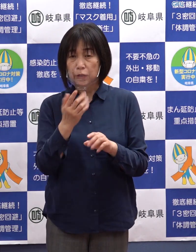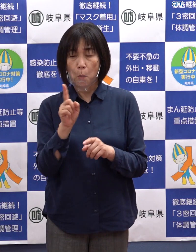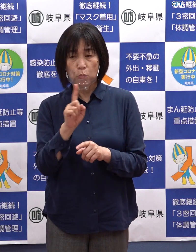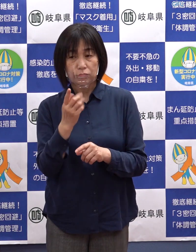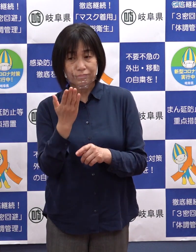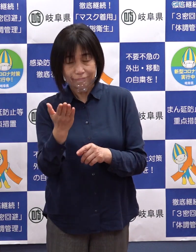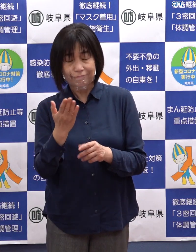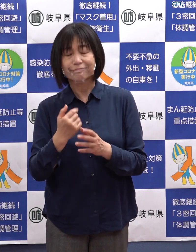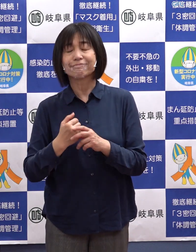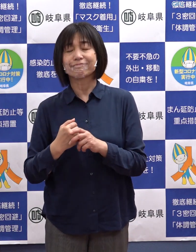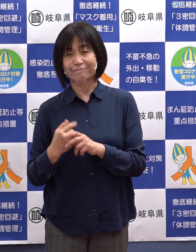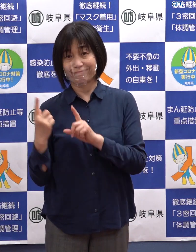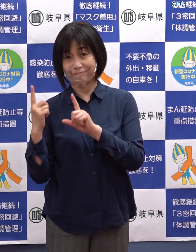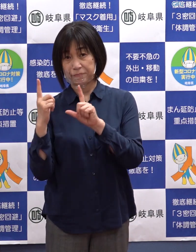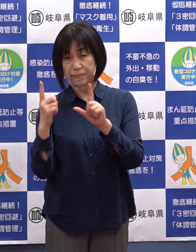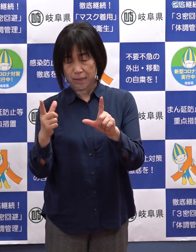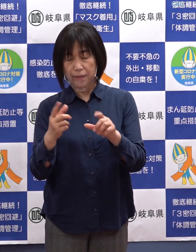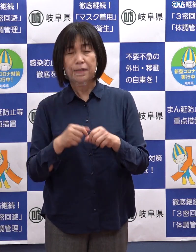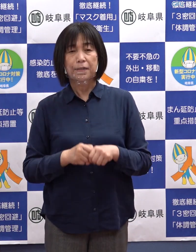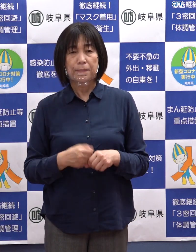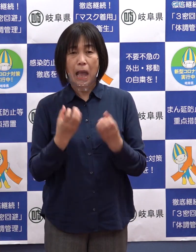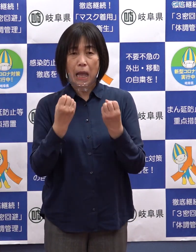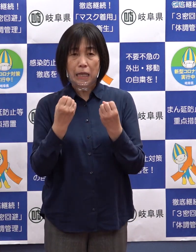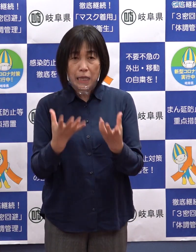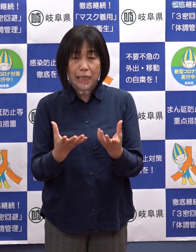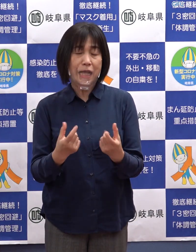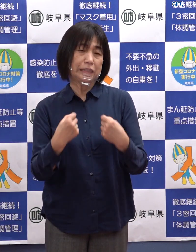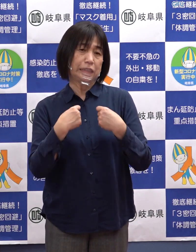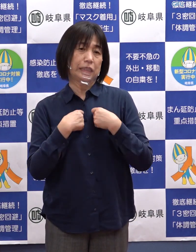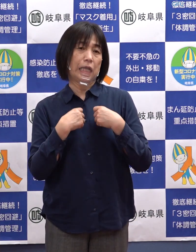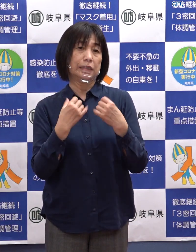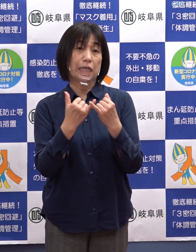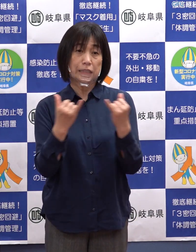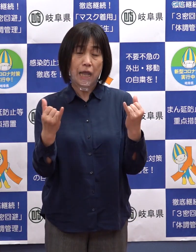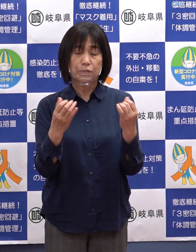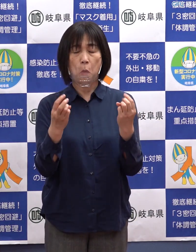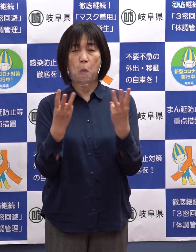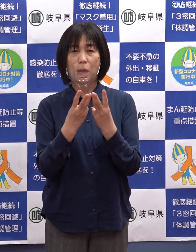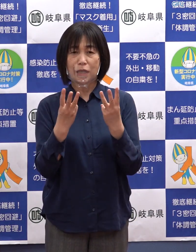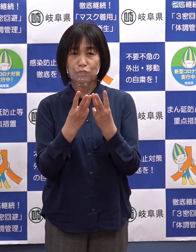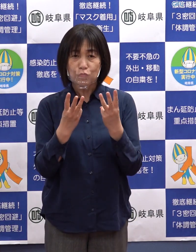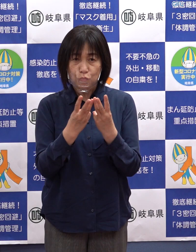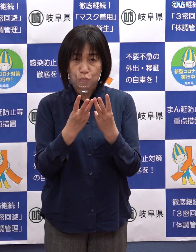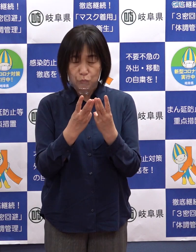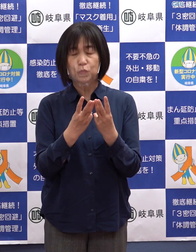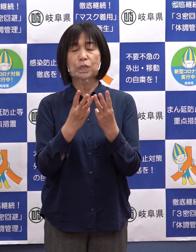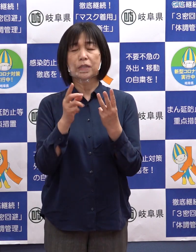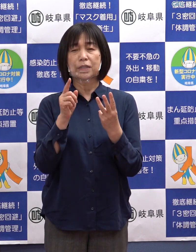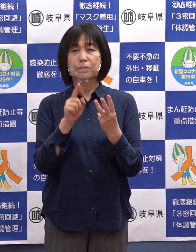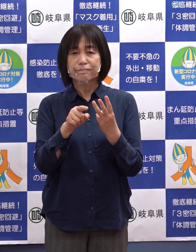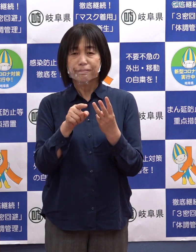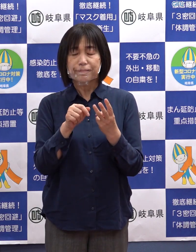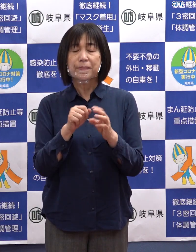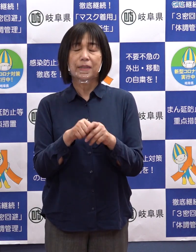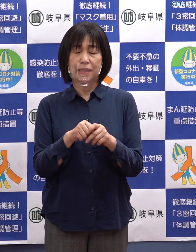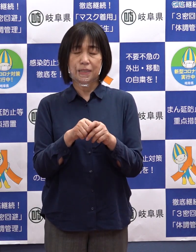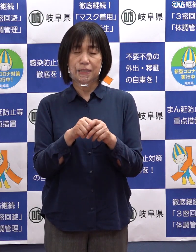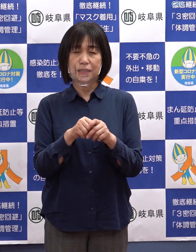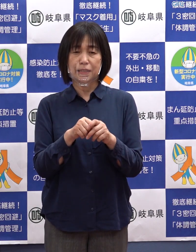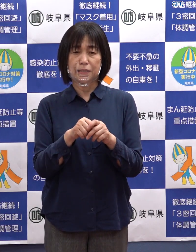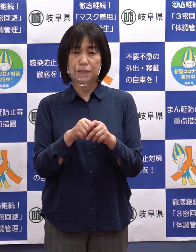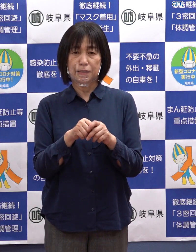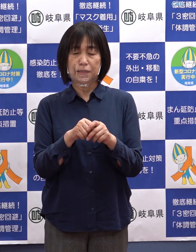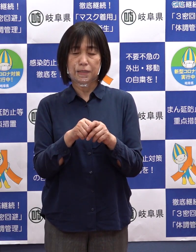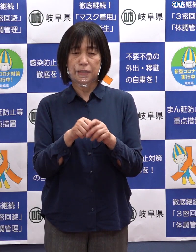ひとえに新規感染者がどうなるかということにかかってきているわけですから、そろそろこの辺りでブレーキがかかってこないとです